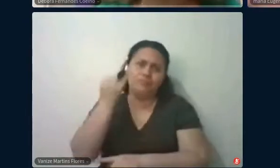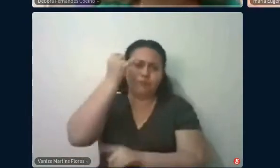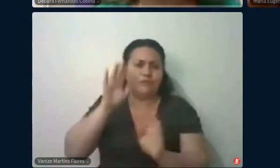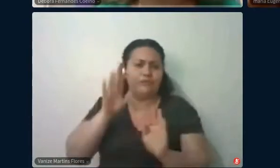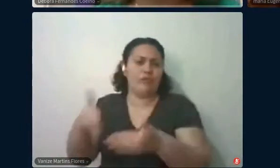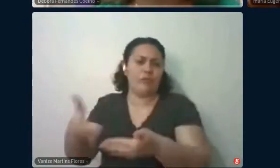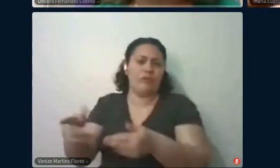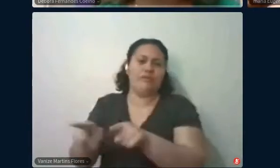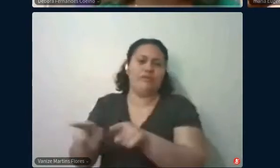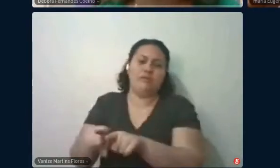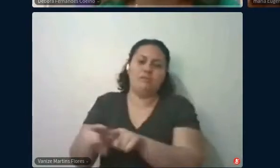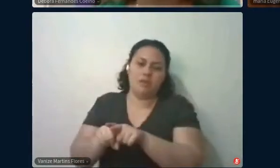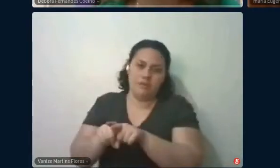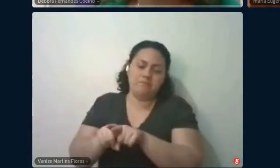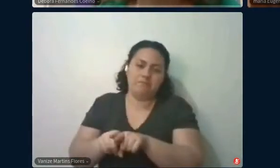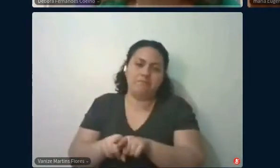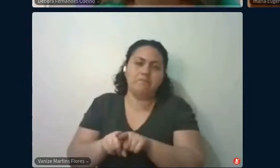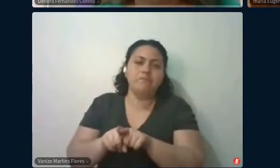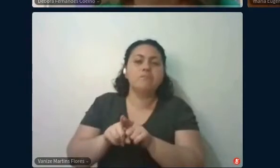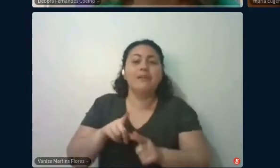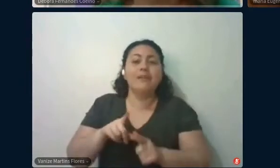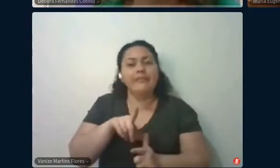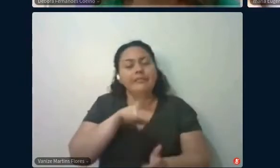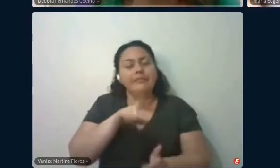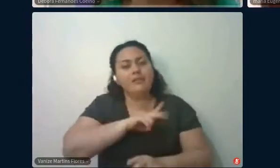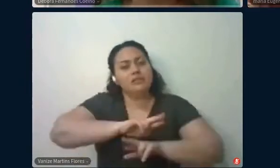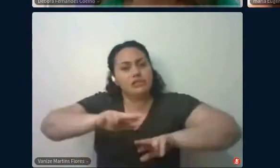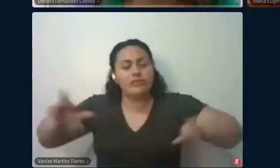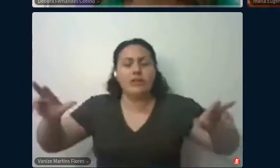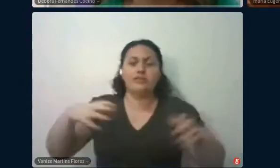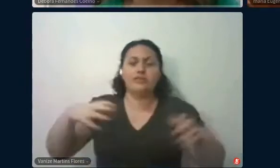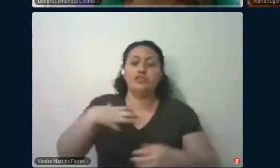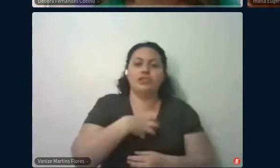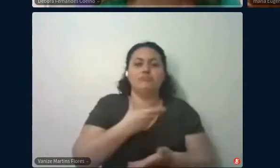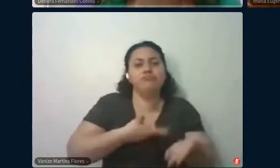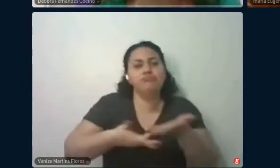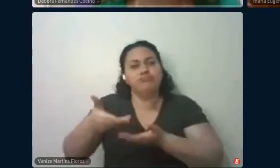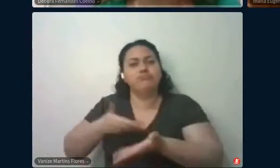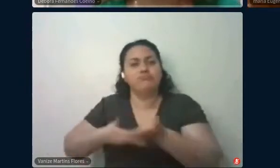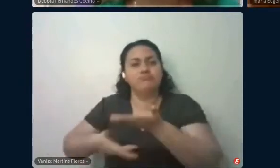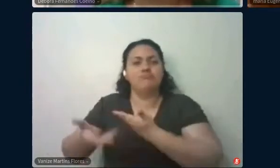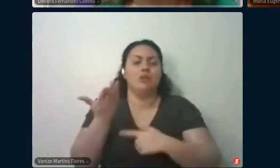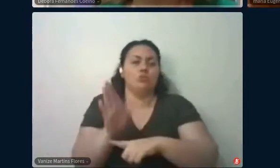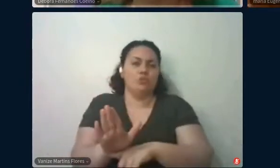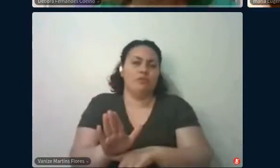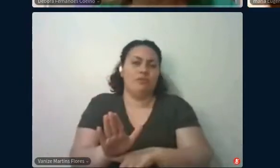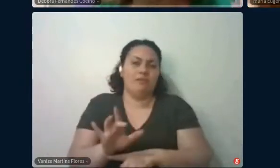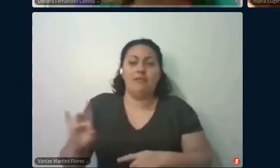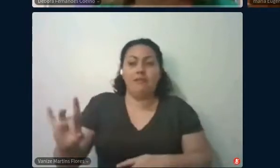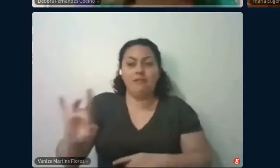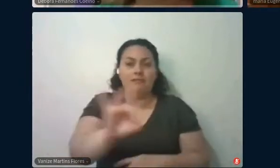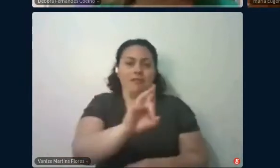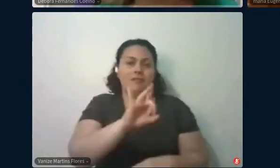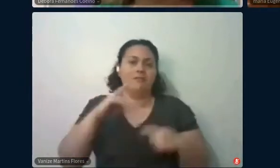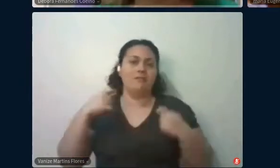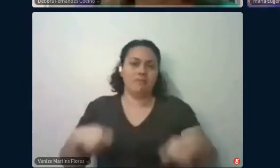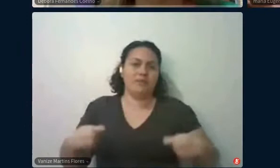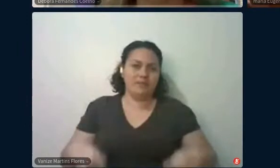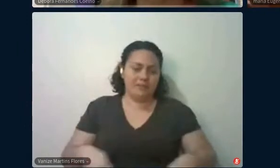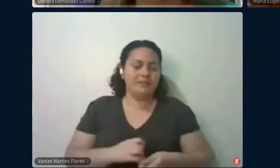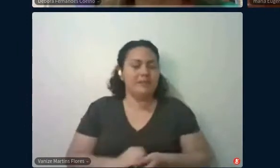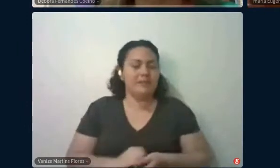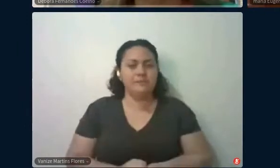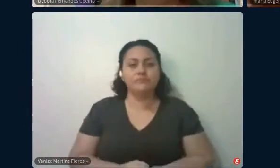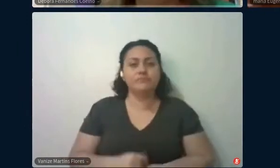gente também vai ter diferentes formas de essas necessidades, né, nessa perspectiva de